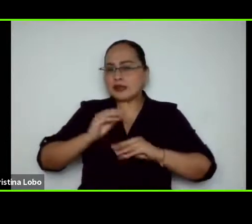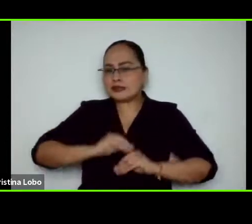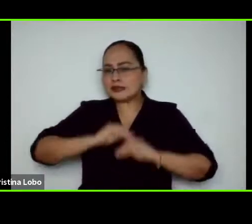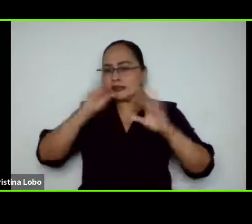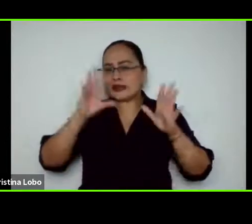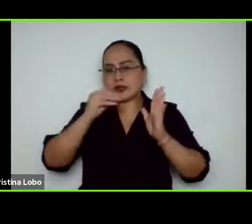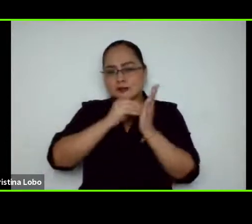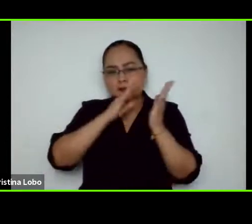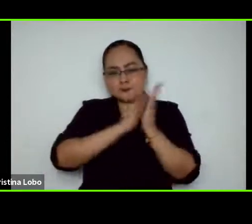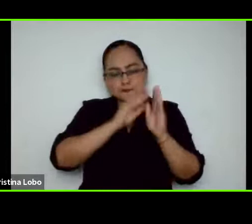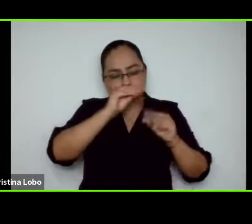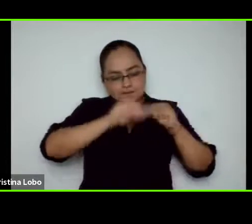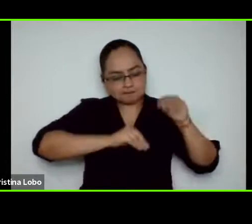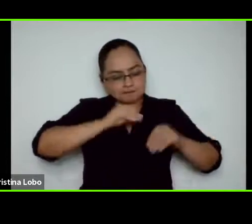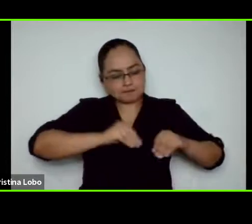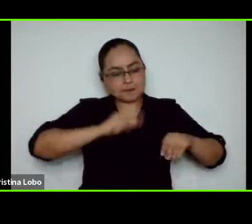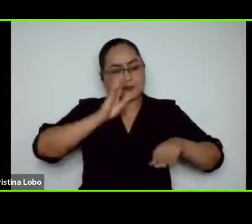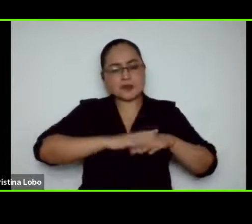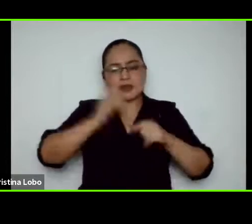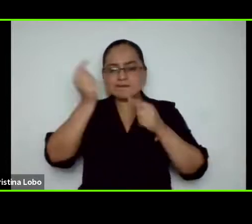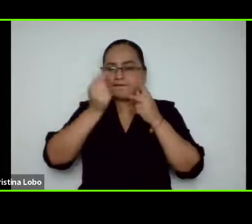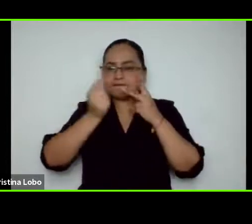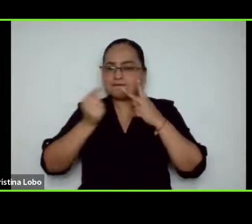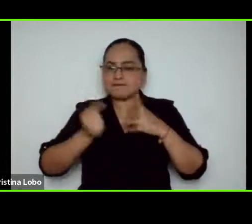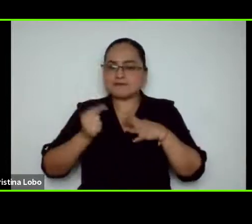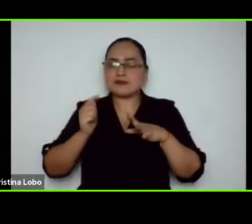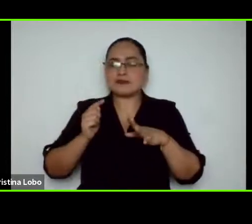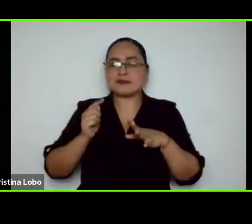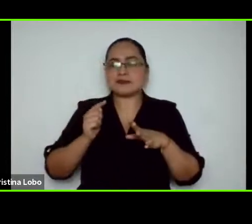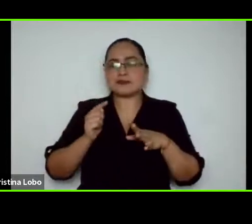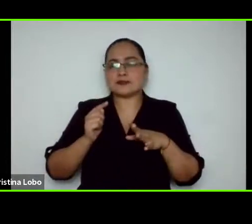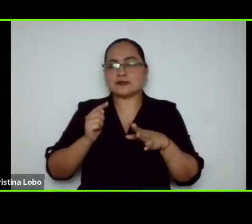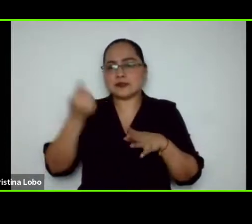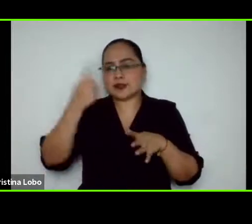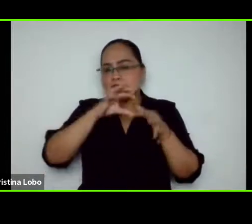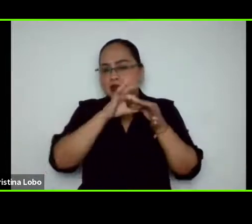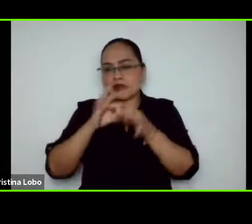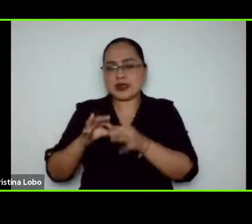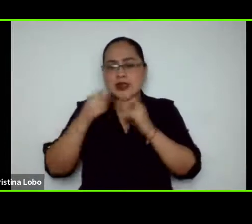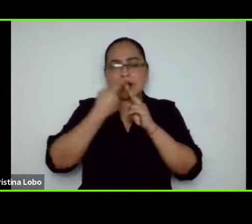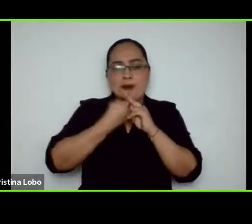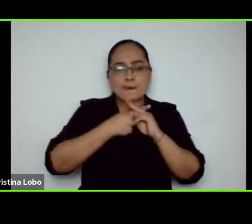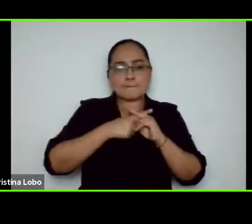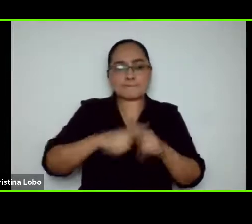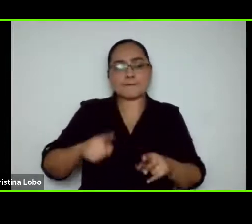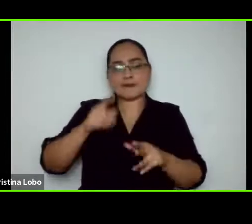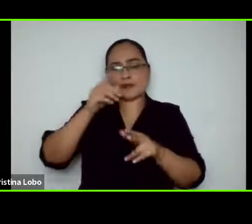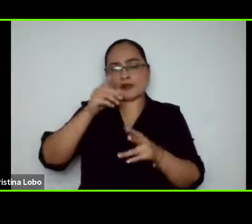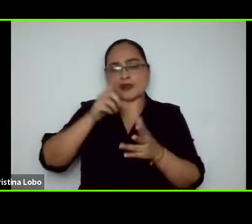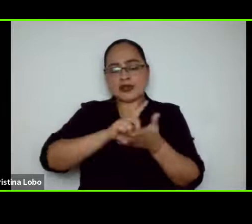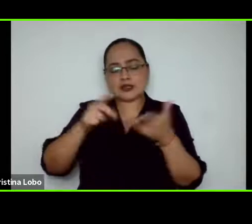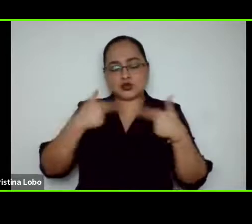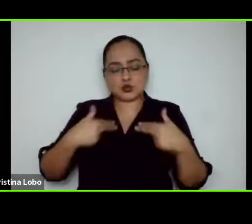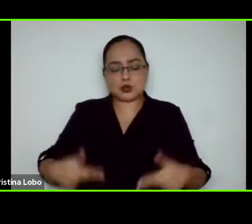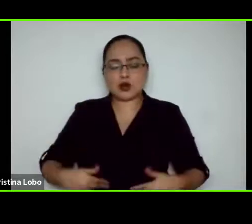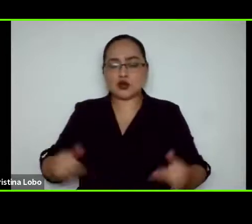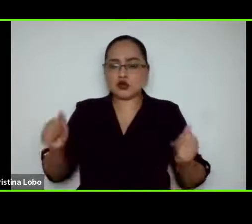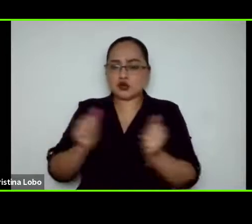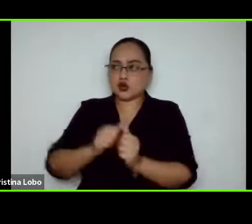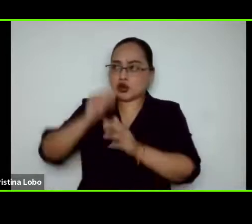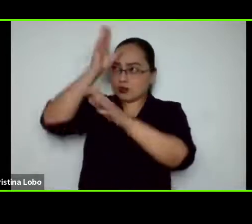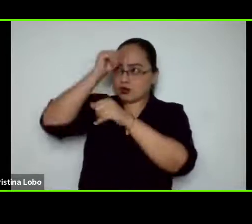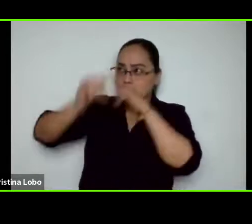se detallan, se precisan las condiciones de esta aplicación de los tratados, de los derechos humanos previstos en